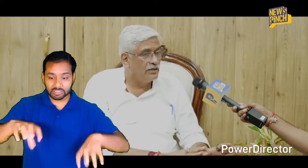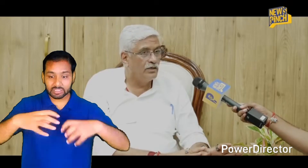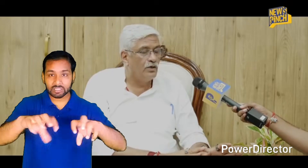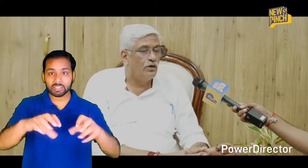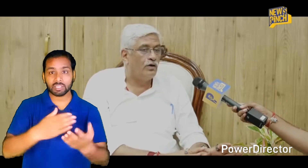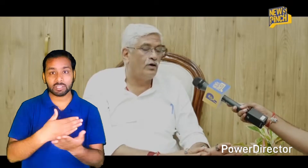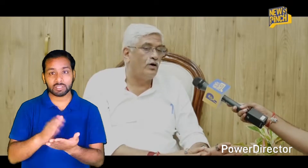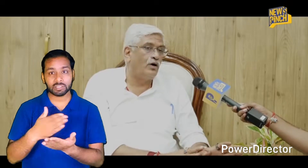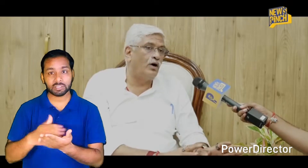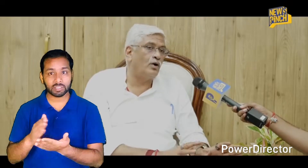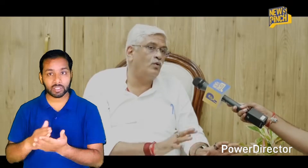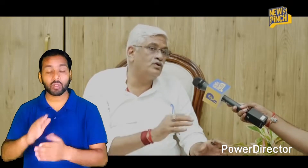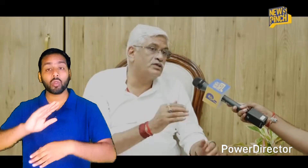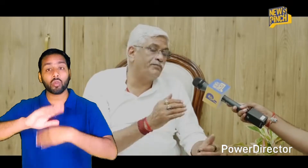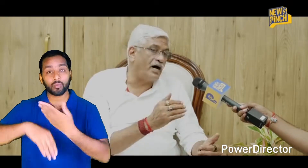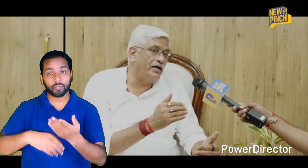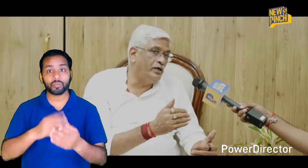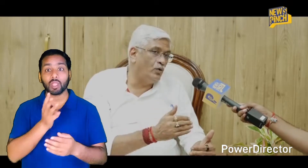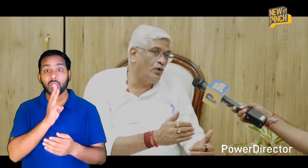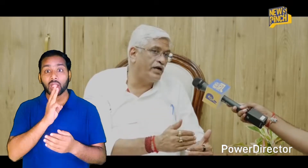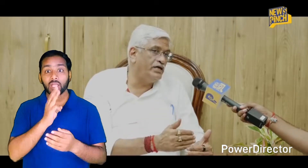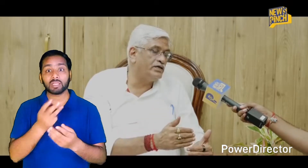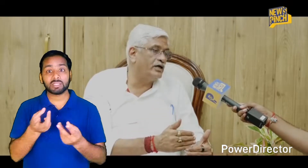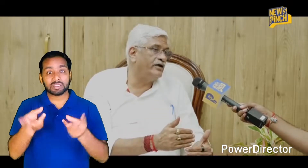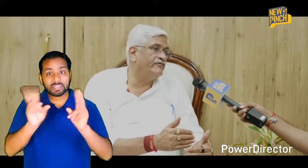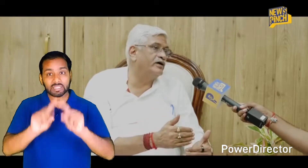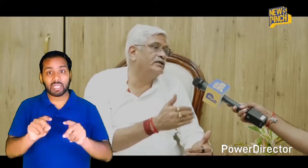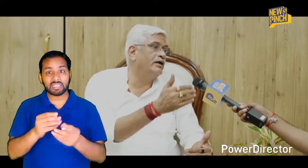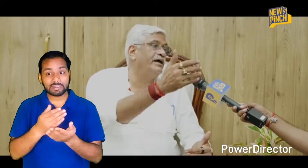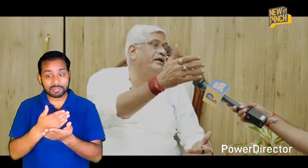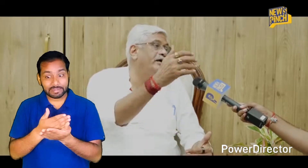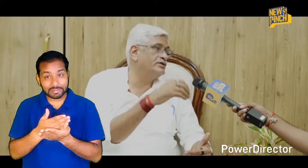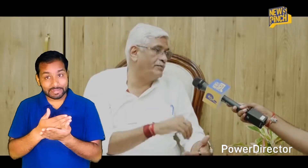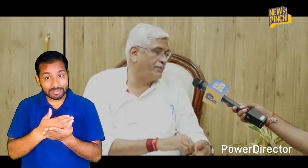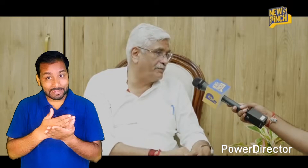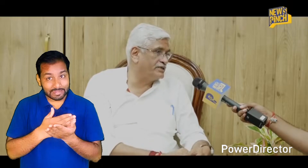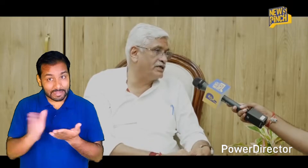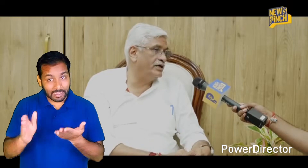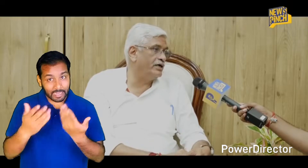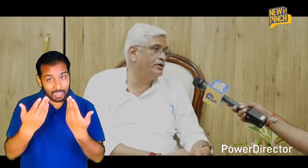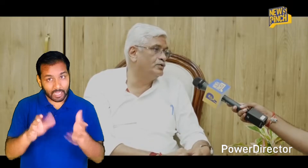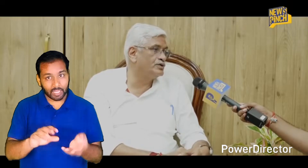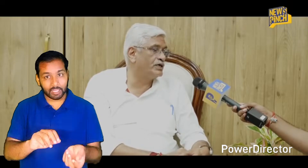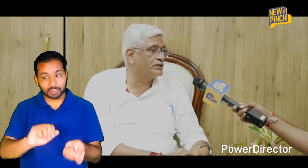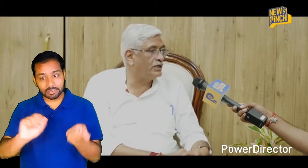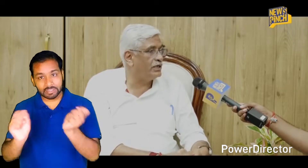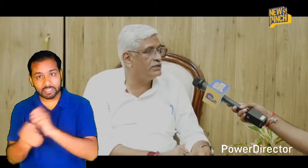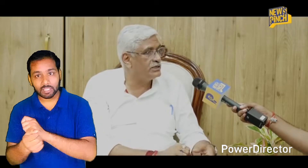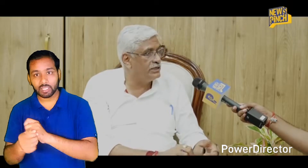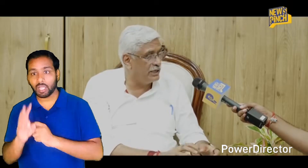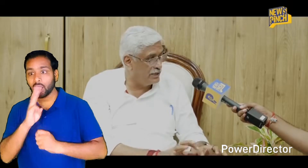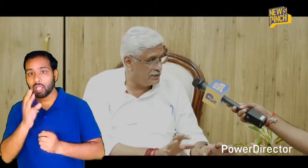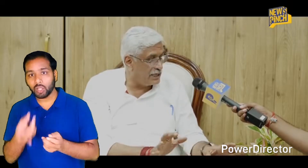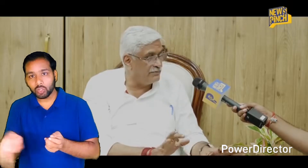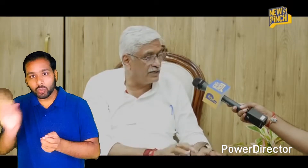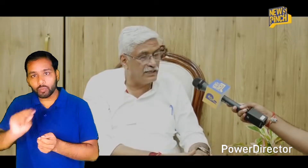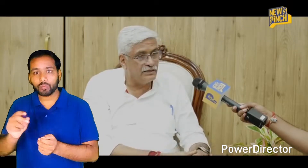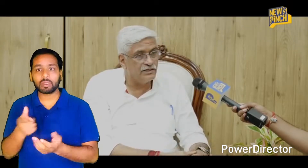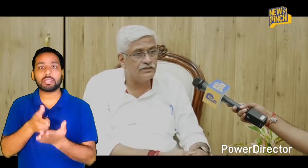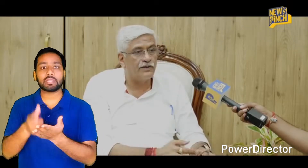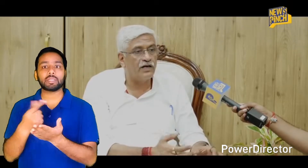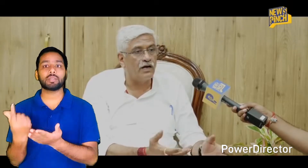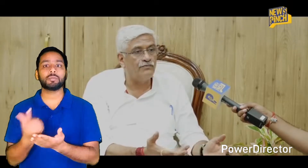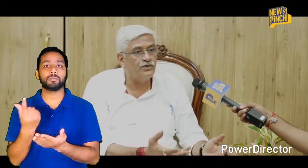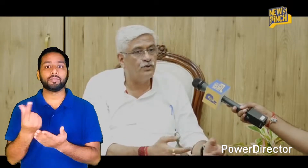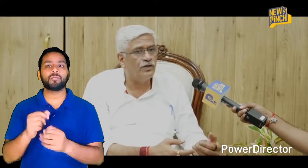बनाने और उस पानी को ट्रीट करके फर्दर में एग्रीकल्चर पर्पस के लिए यूज कर सके, इसकी एक डिजाइन बनाई